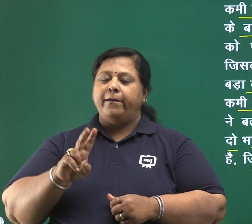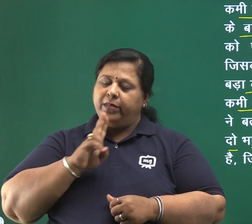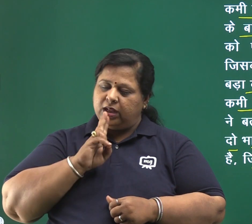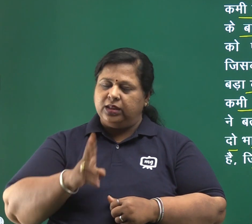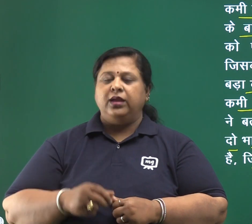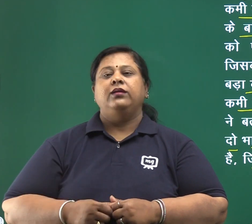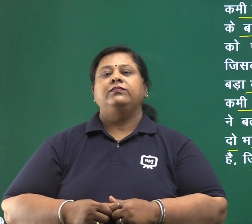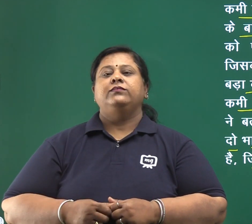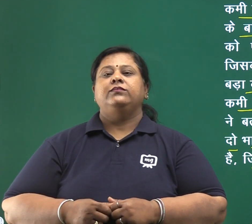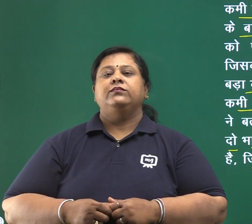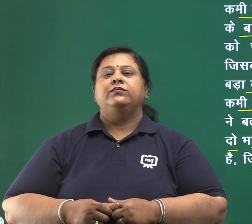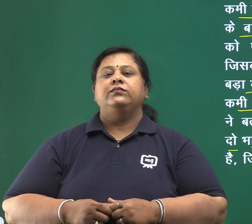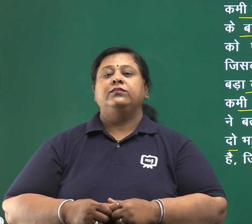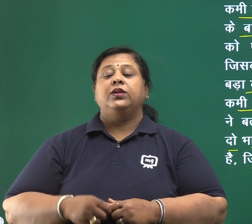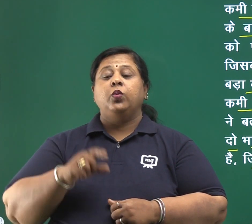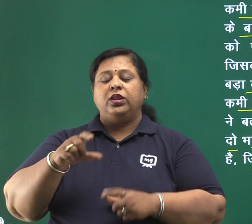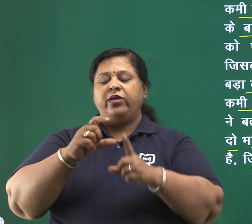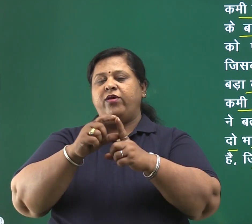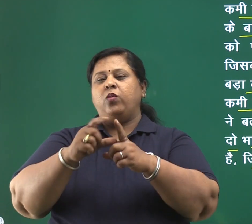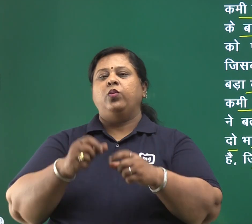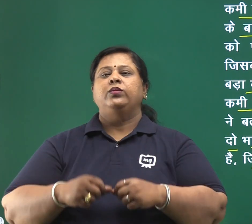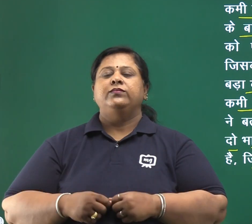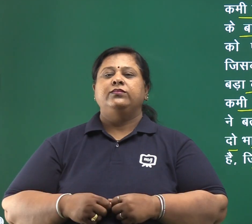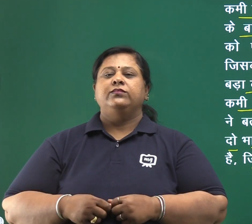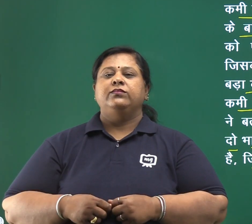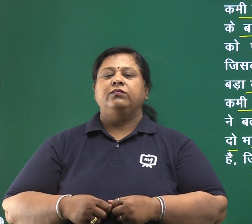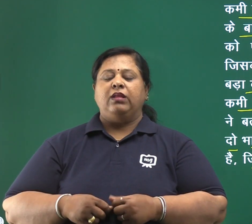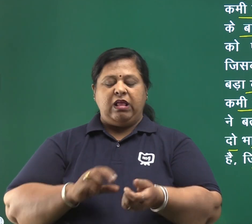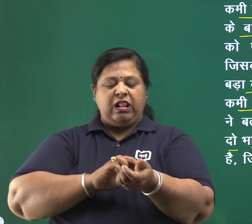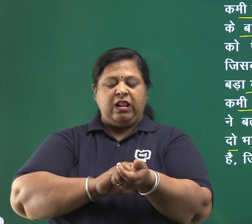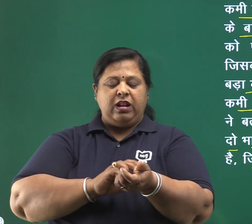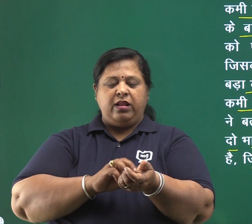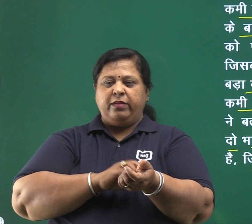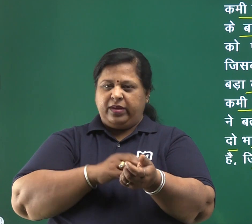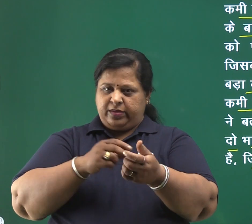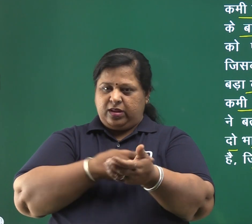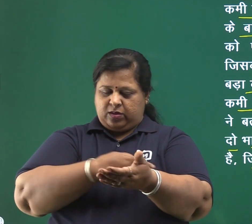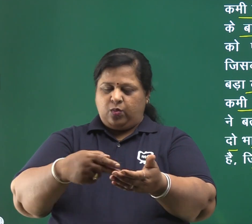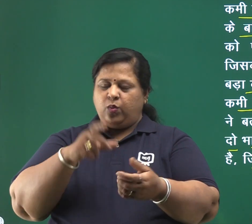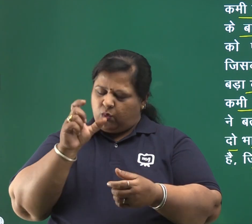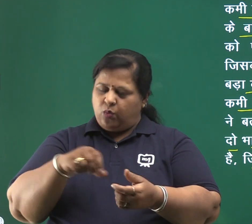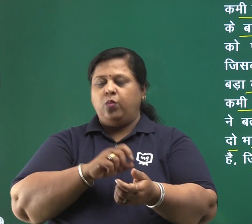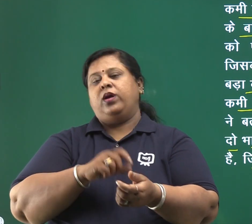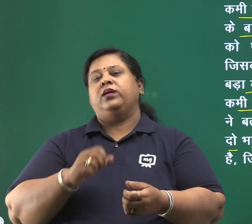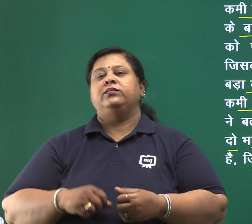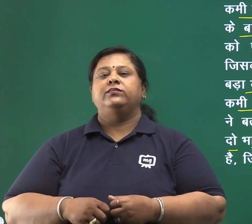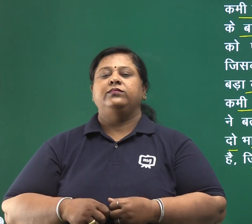बताते हैं कि दिव्या को एनीमिया रोग हुआ है।